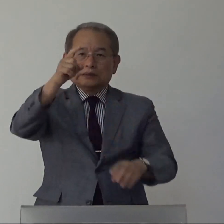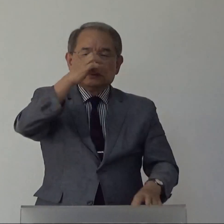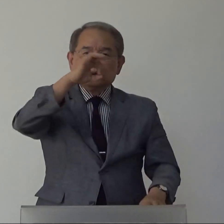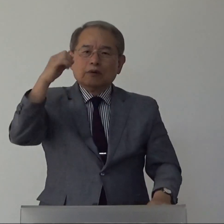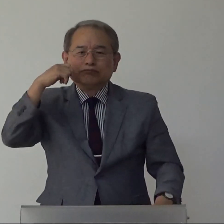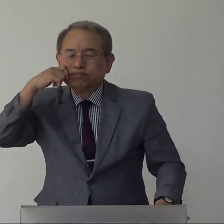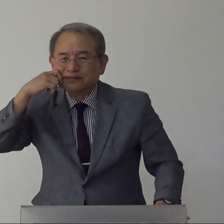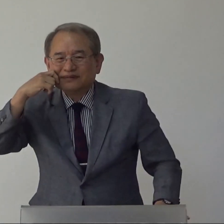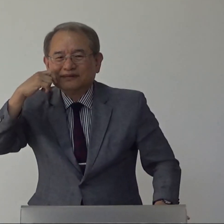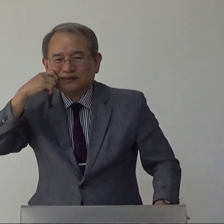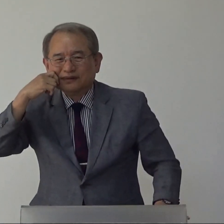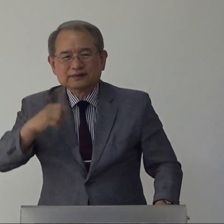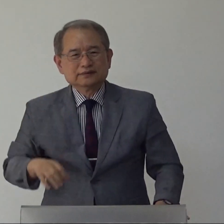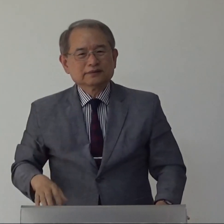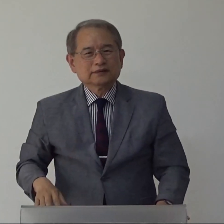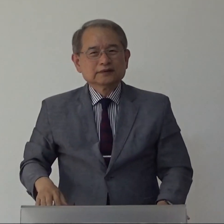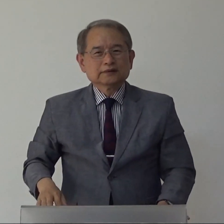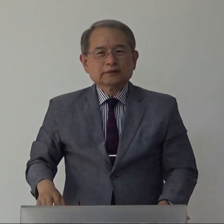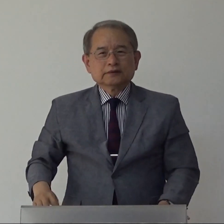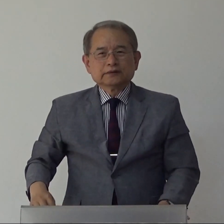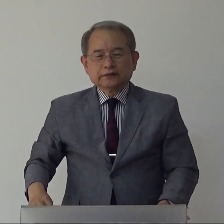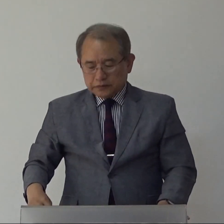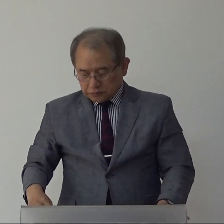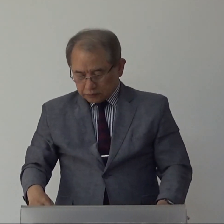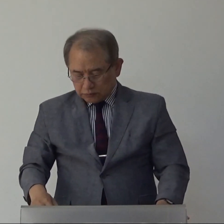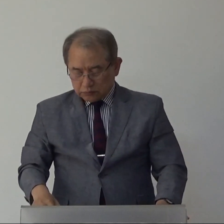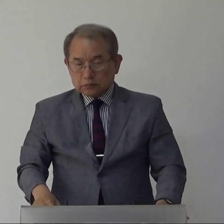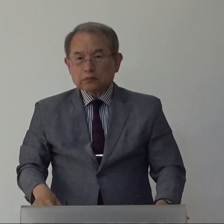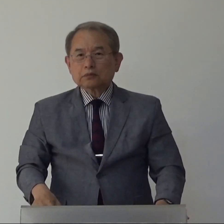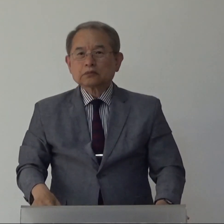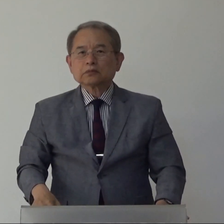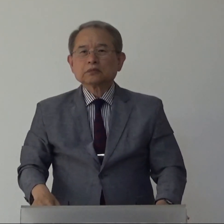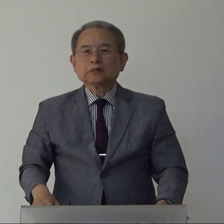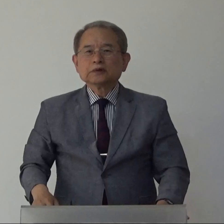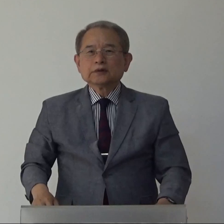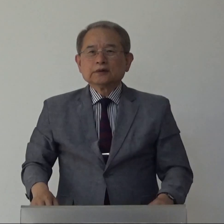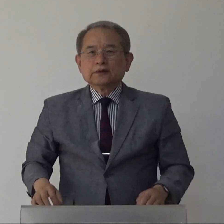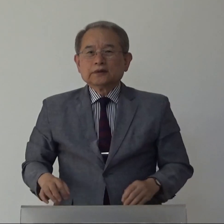다원주의는요, 모든 종교가 하나다라고 하는 주장입니다.